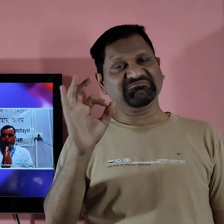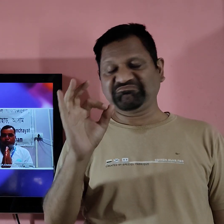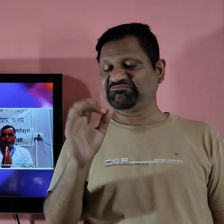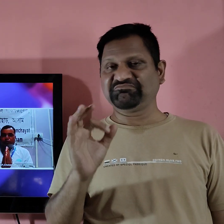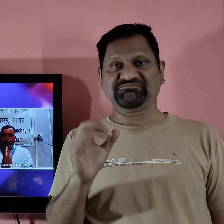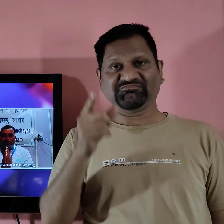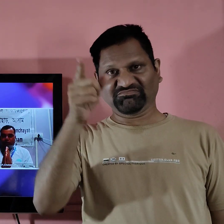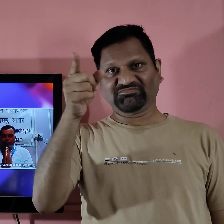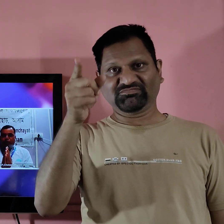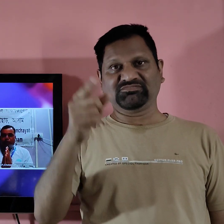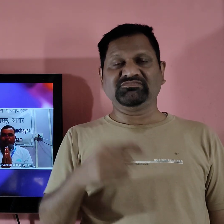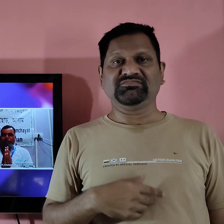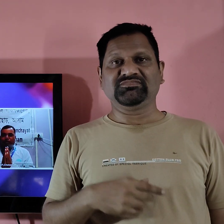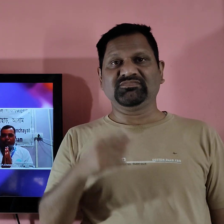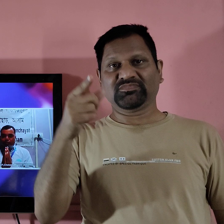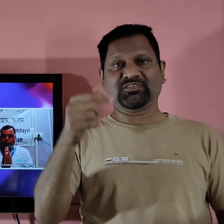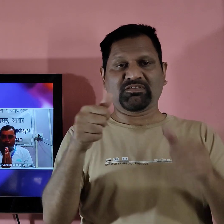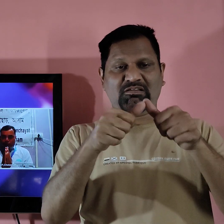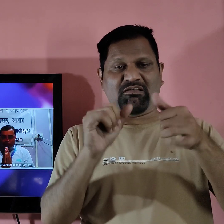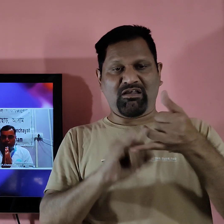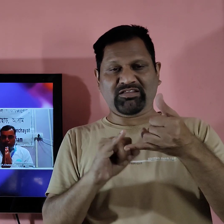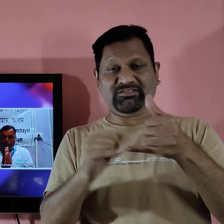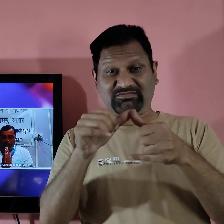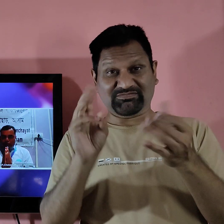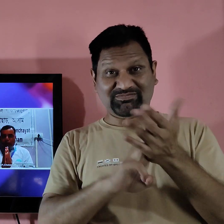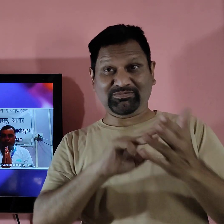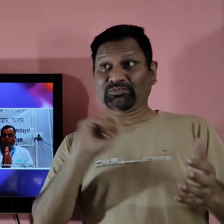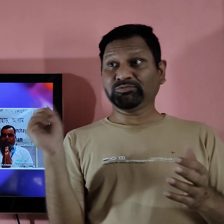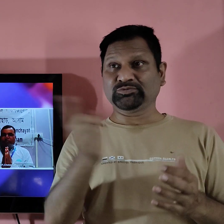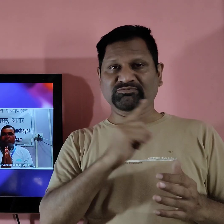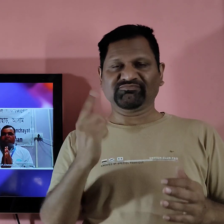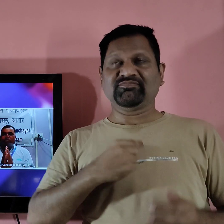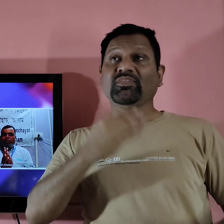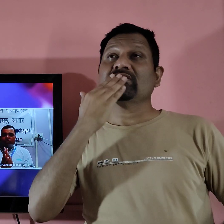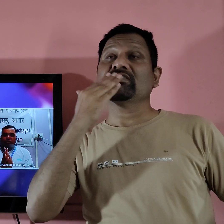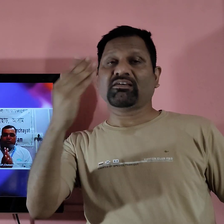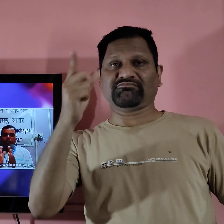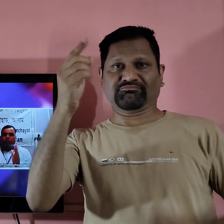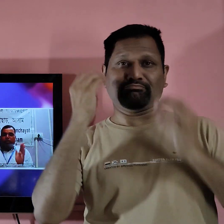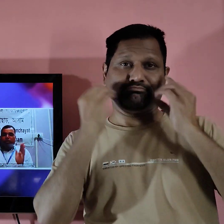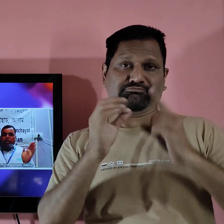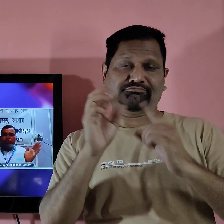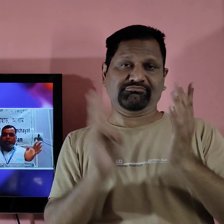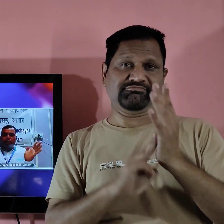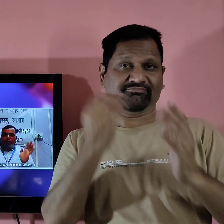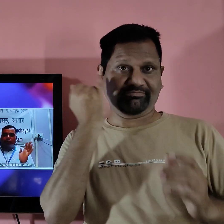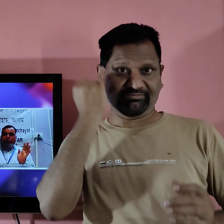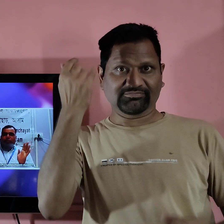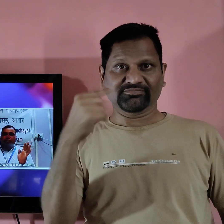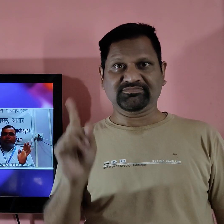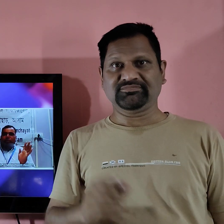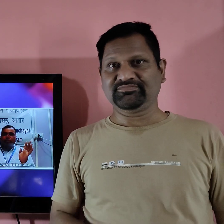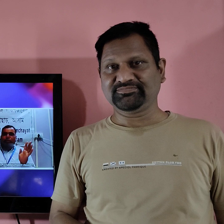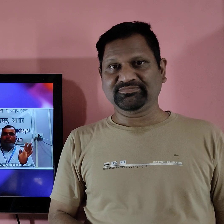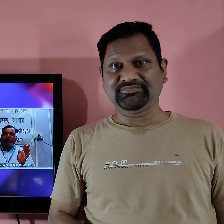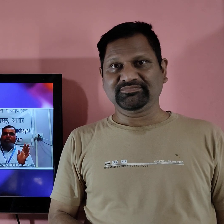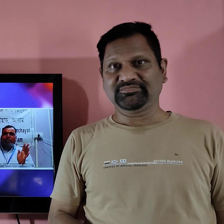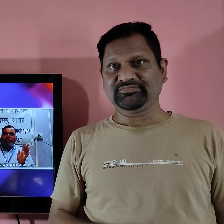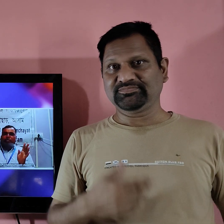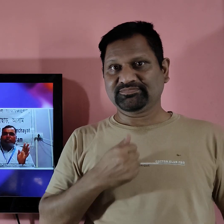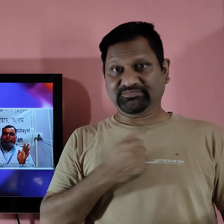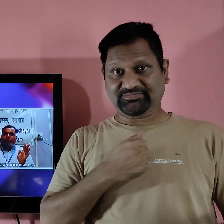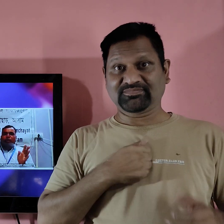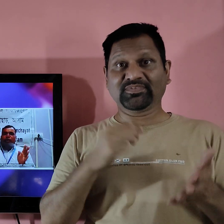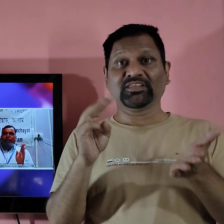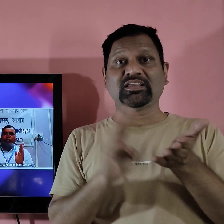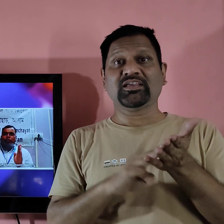वो आपको असम तरफ से सर आपको शुक्रिया सर। तो हमारे जो एमएलए